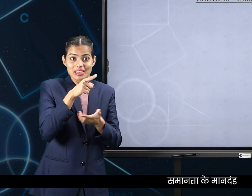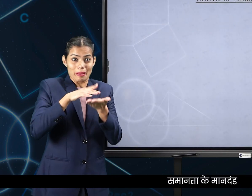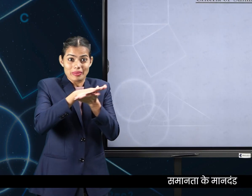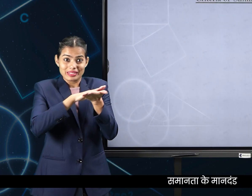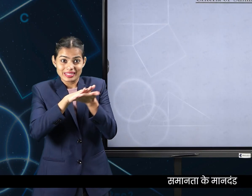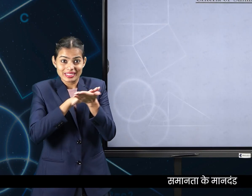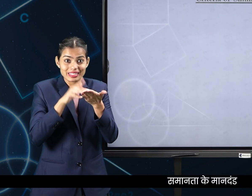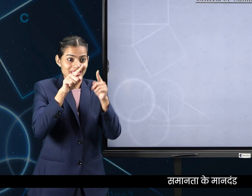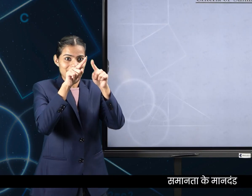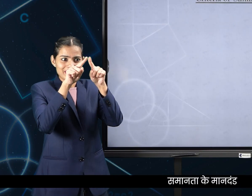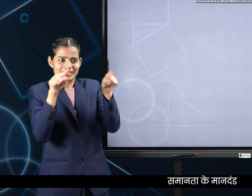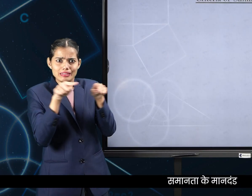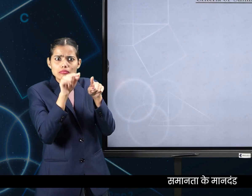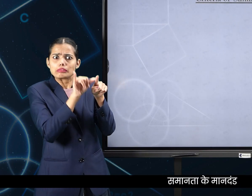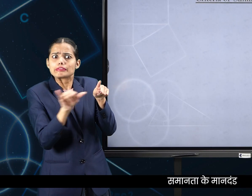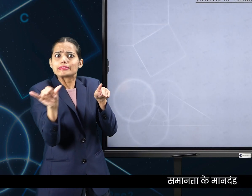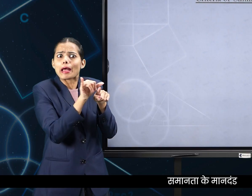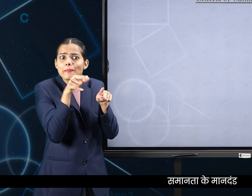समानता के मानदंड।